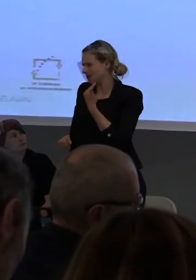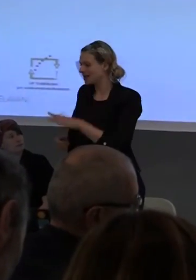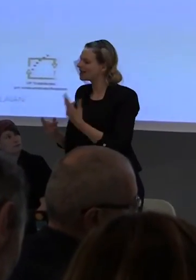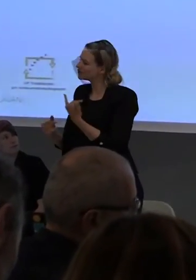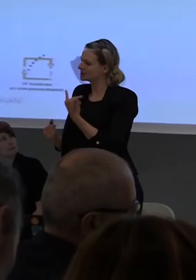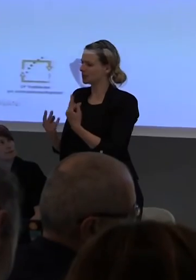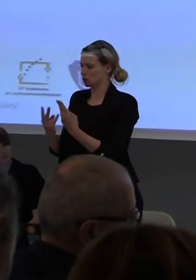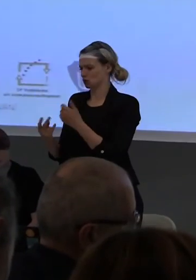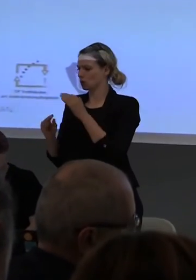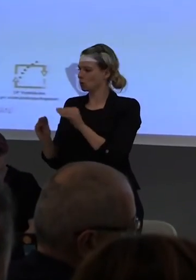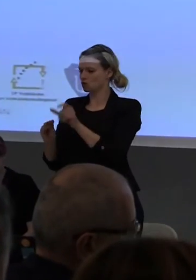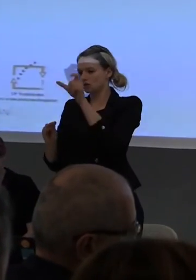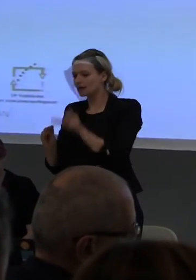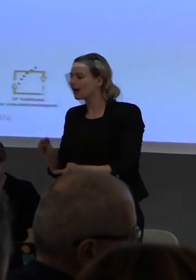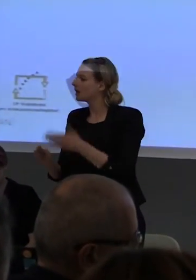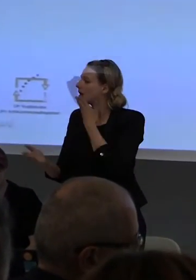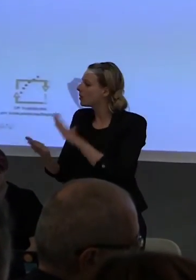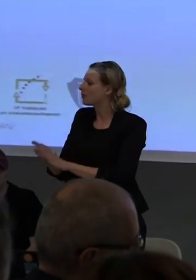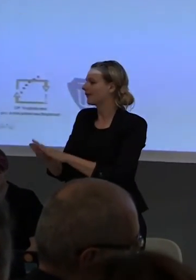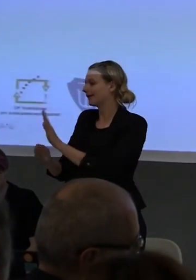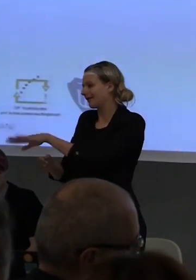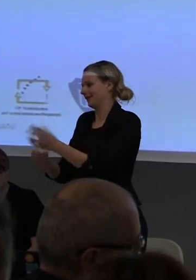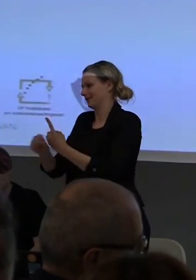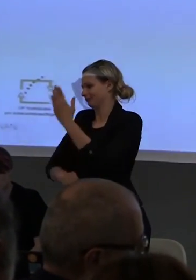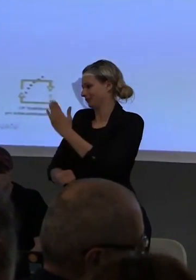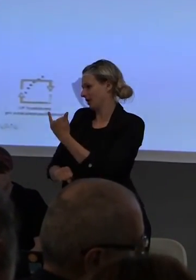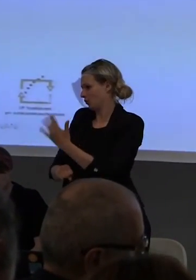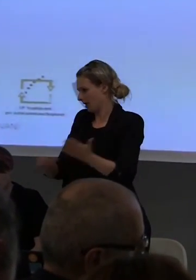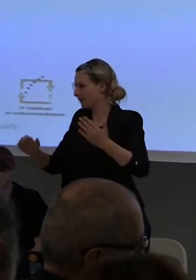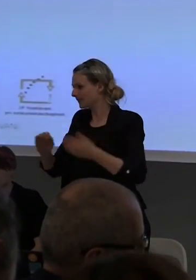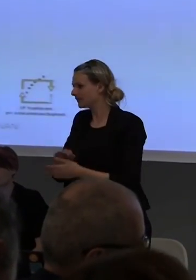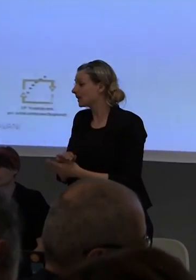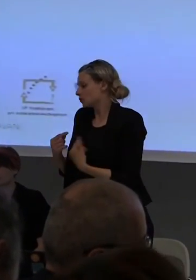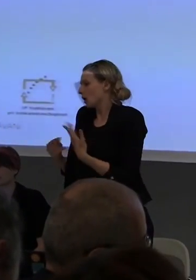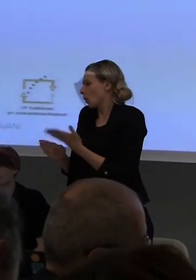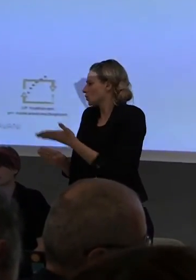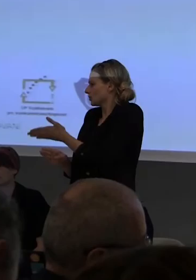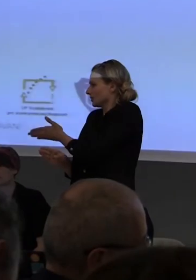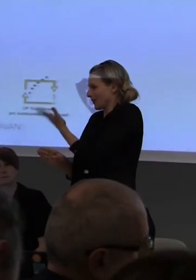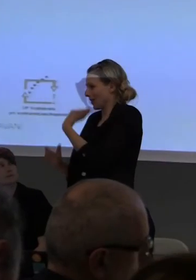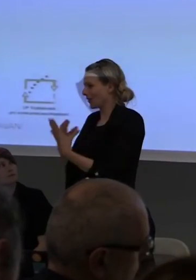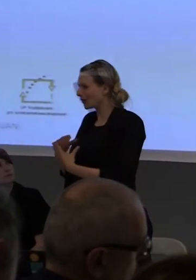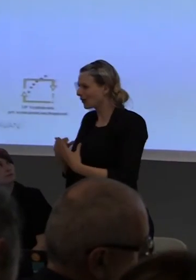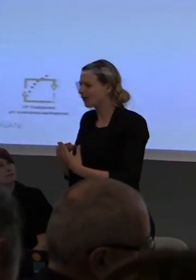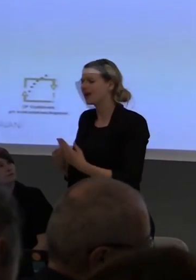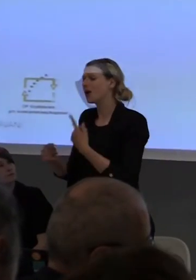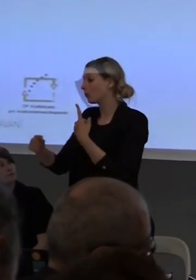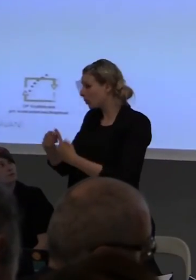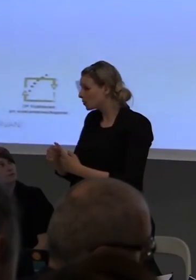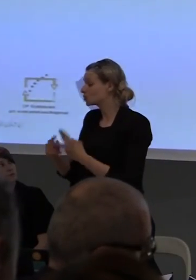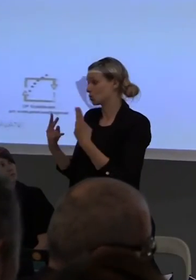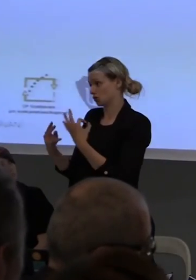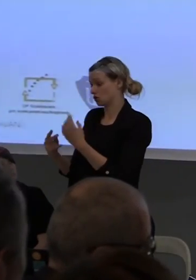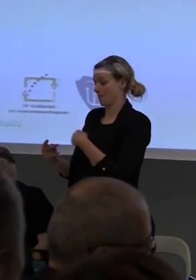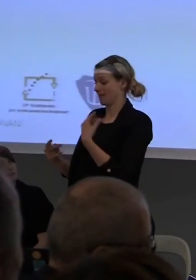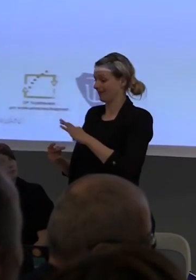je výuka vedena a samozřejmě na tom, jakým způsobem ten učitel k tomu dostává podporu,